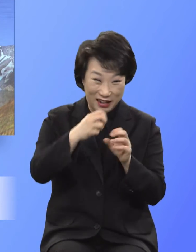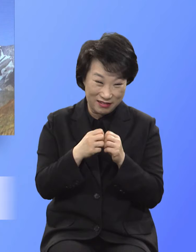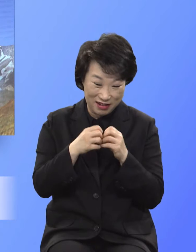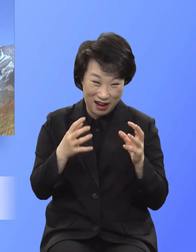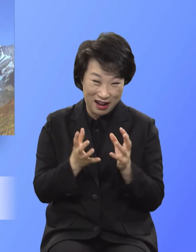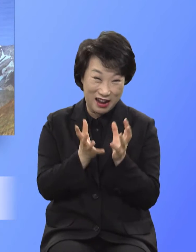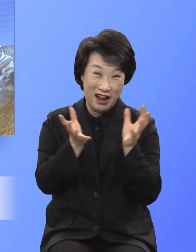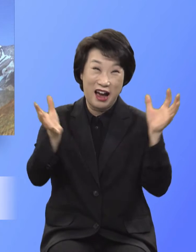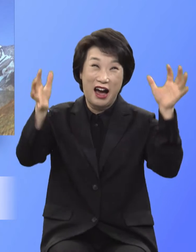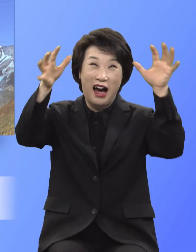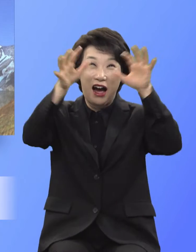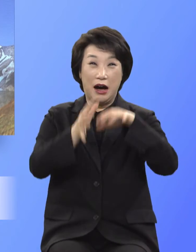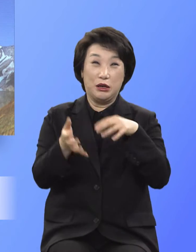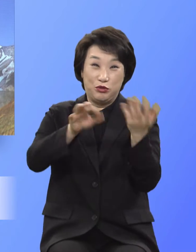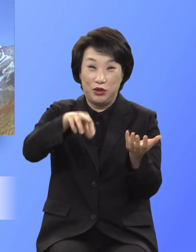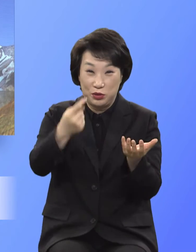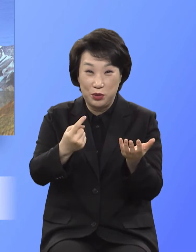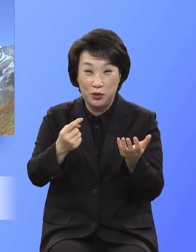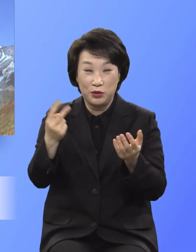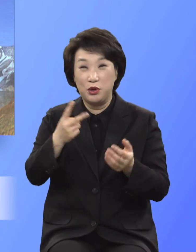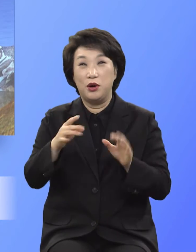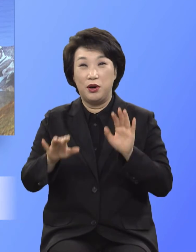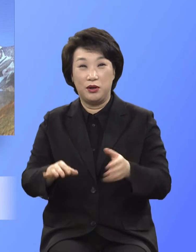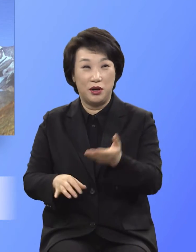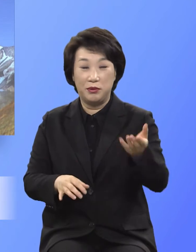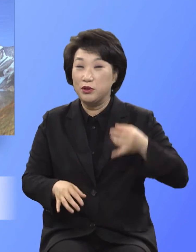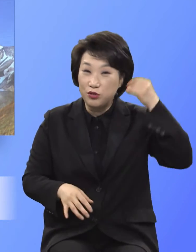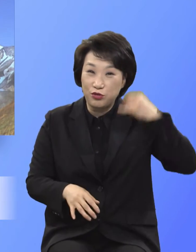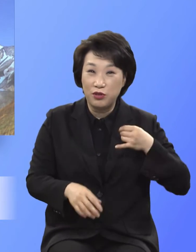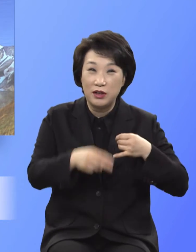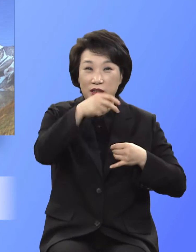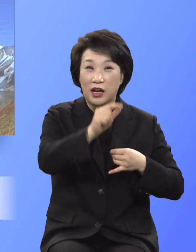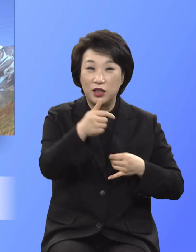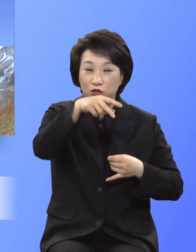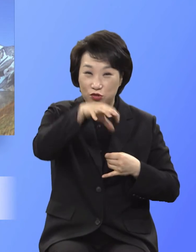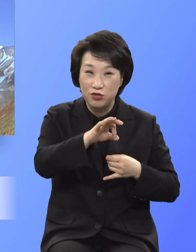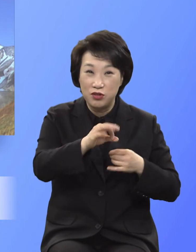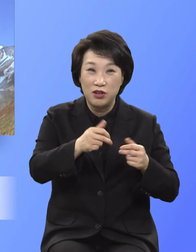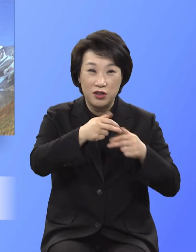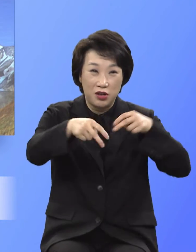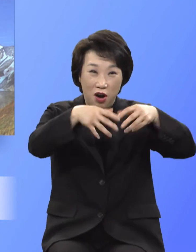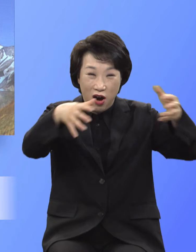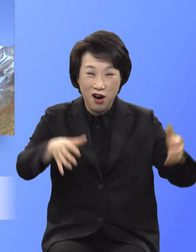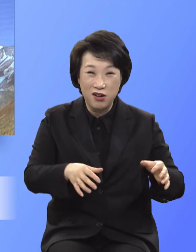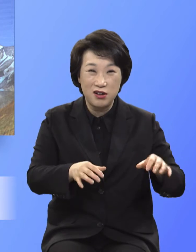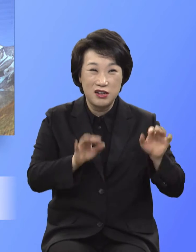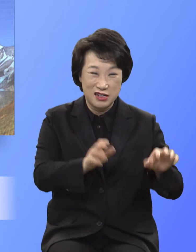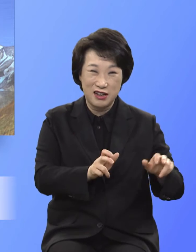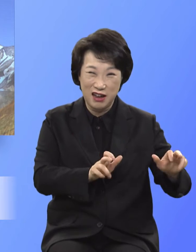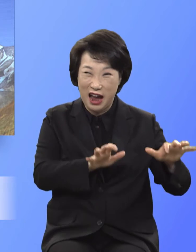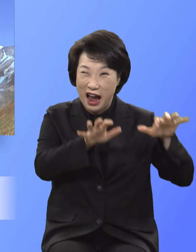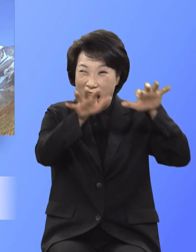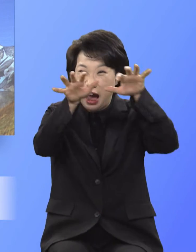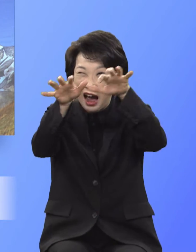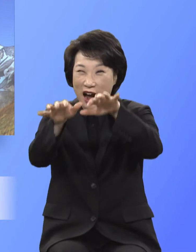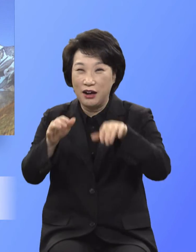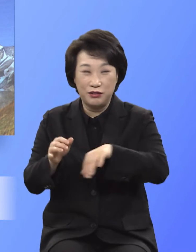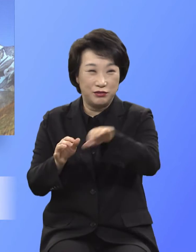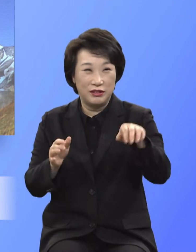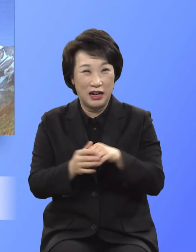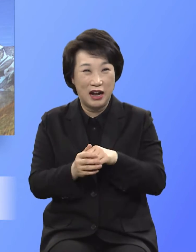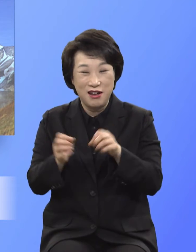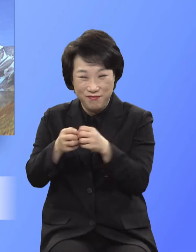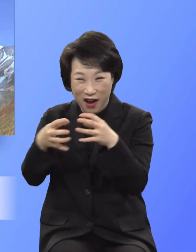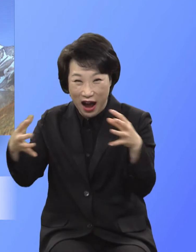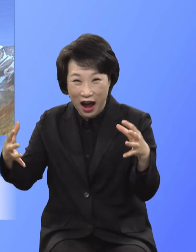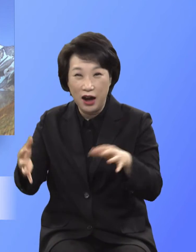끝날지라도, 저 중국의 산동성에 있는 수백 발의 미사일이 대한민국에 떨어져 우리가 죽음이